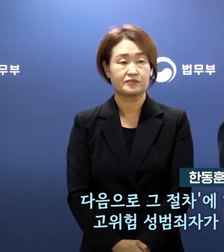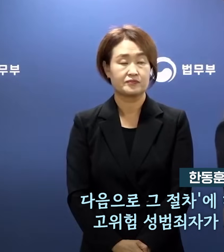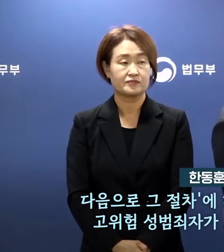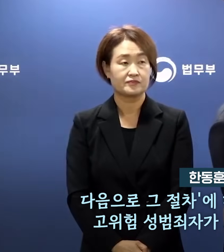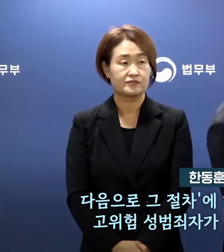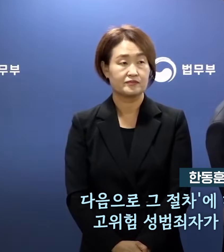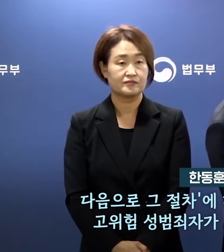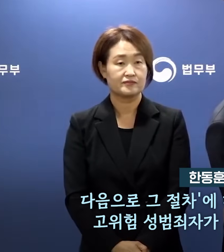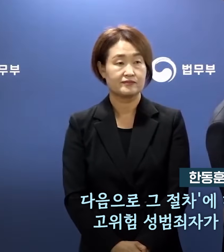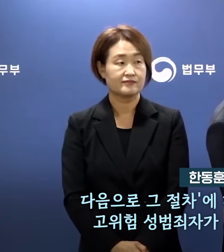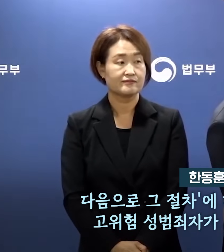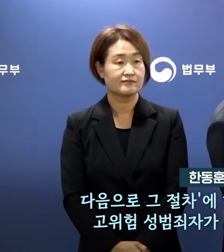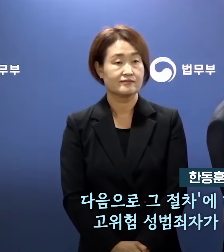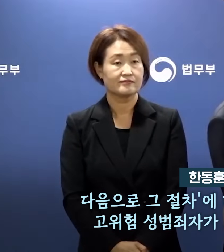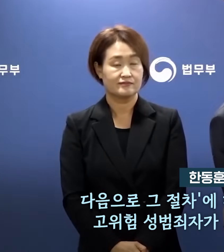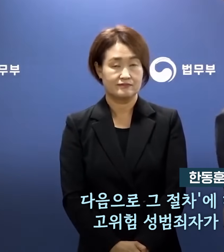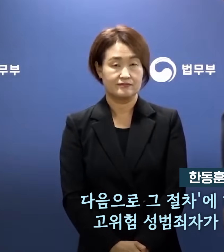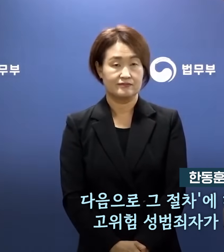다음으로